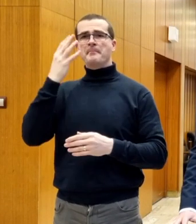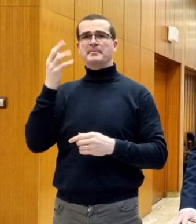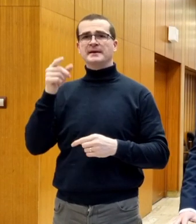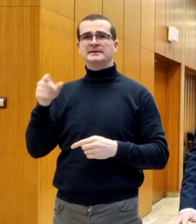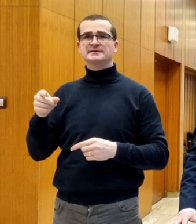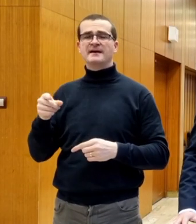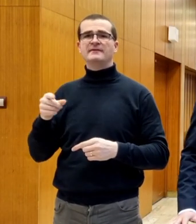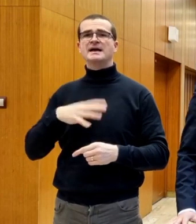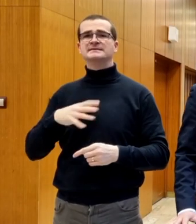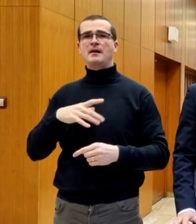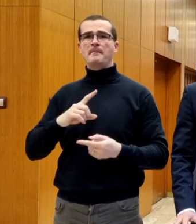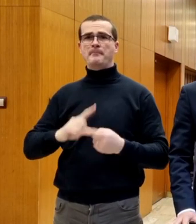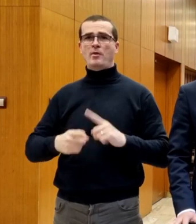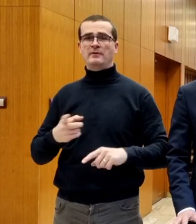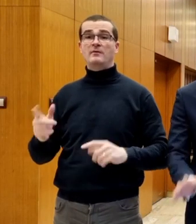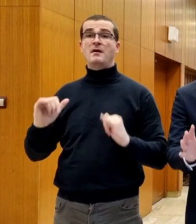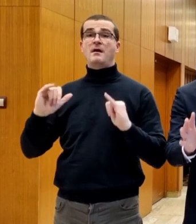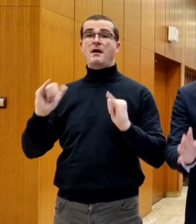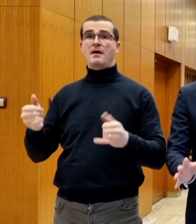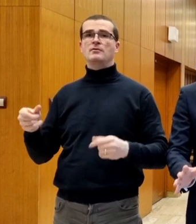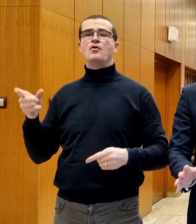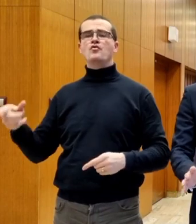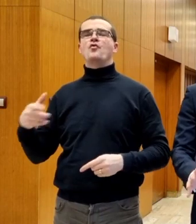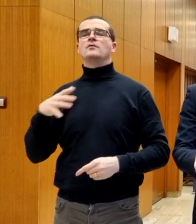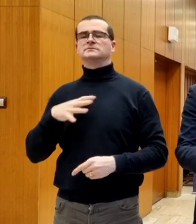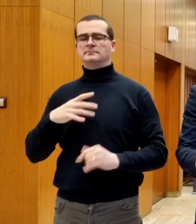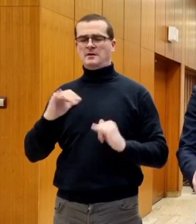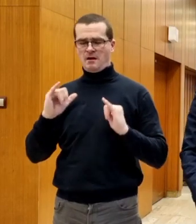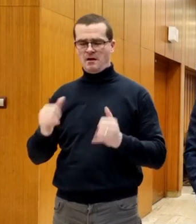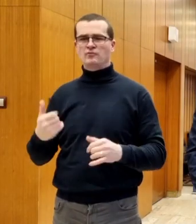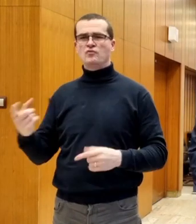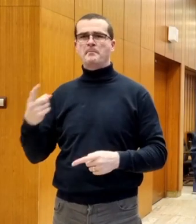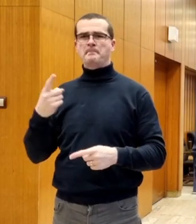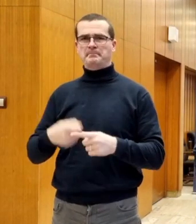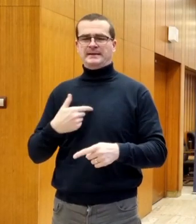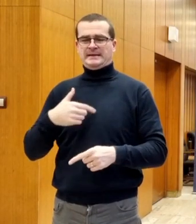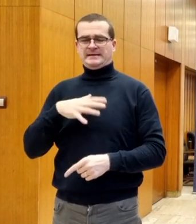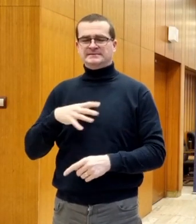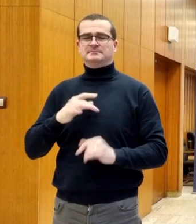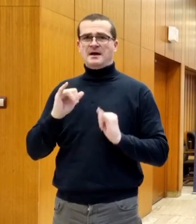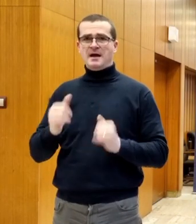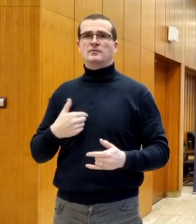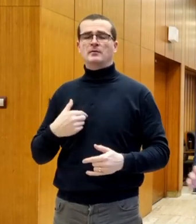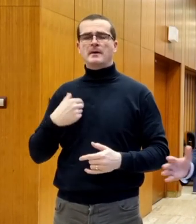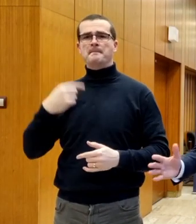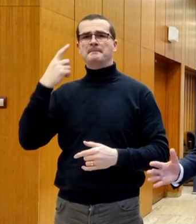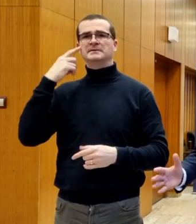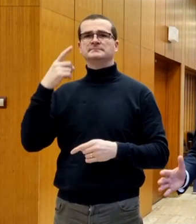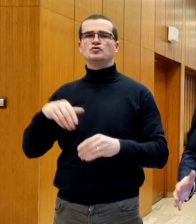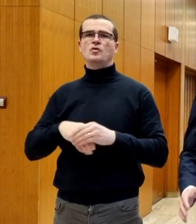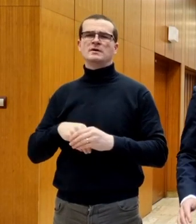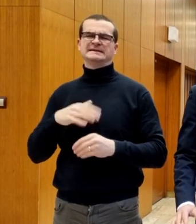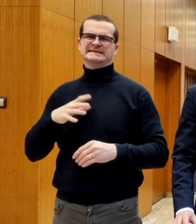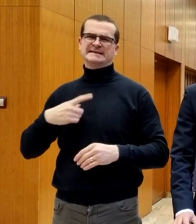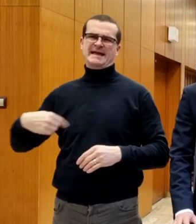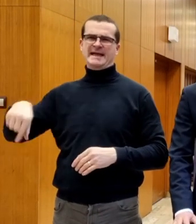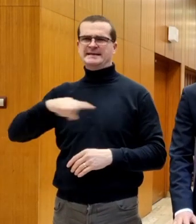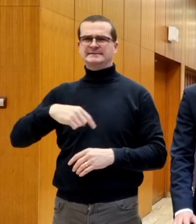a želaní politikov. Áno, toto si prajem. Presne toto si prajem. A myslím si, že si to praje celé